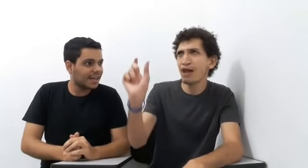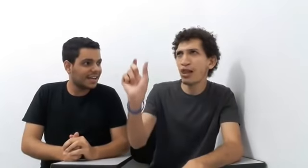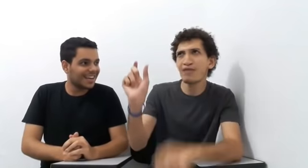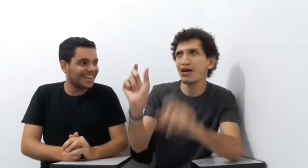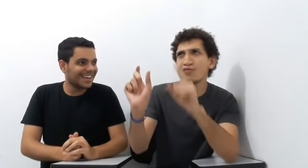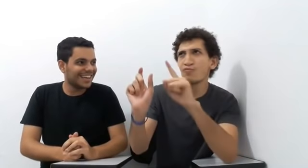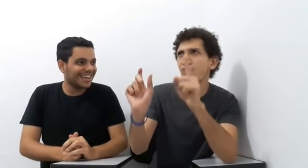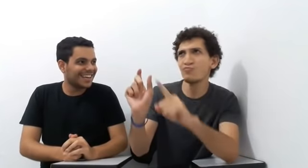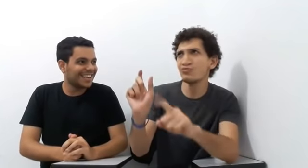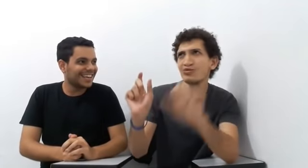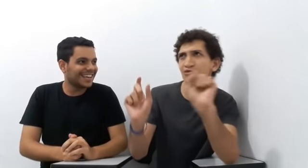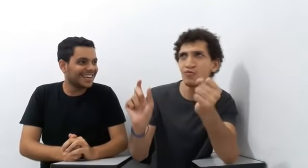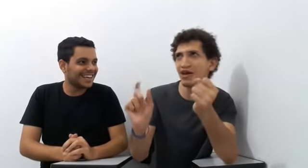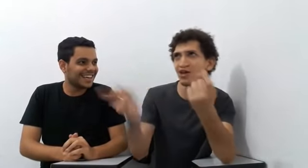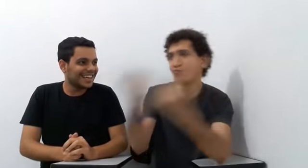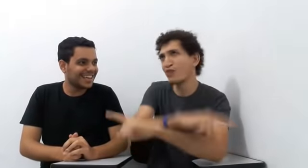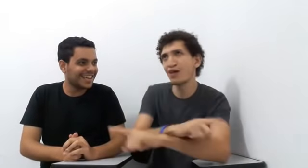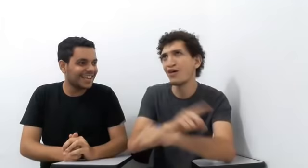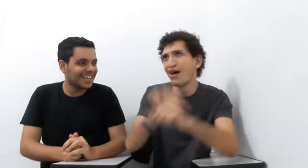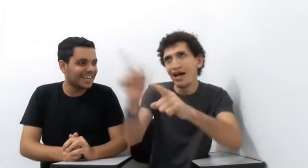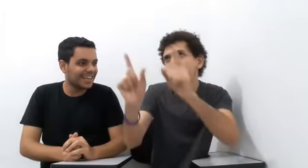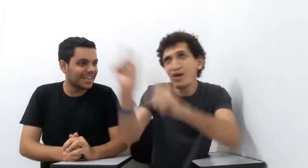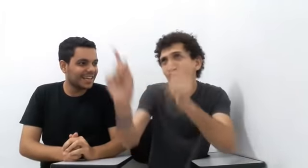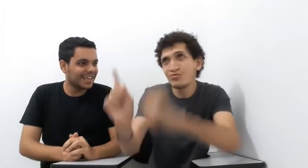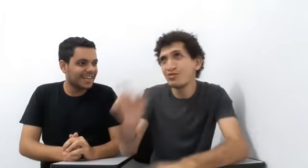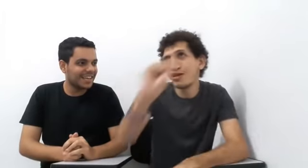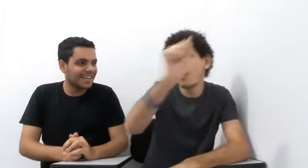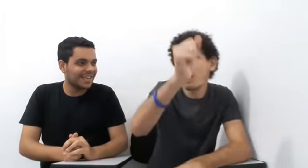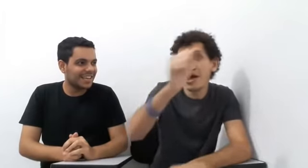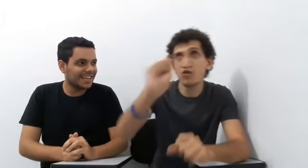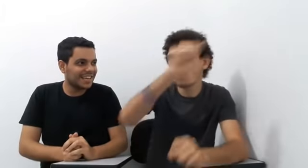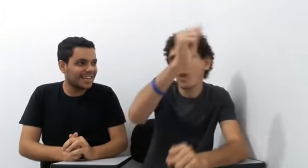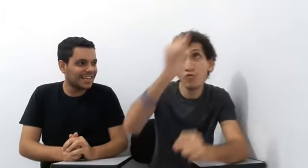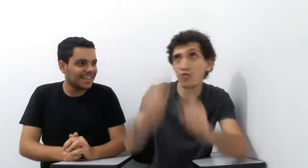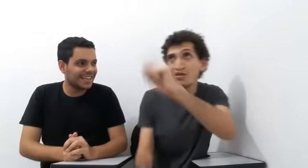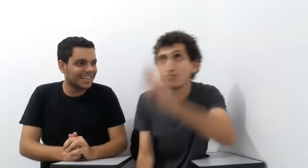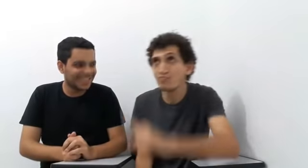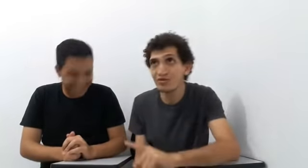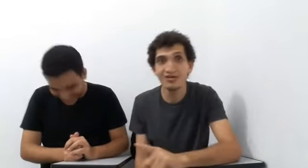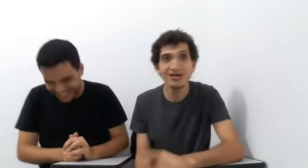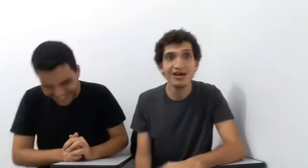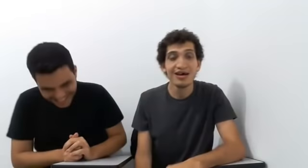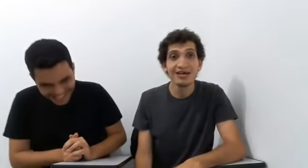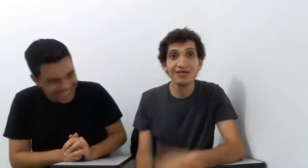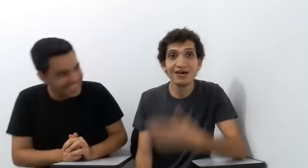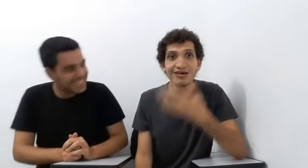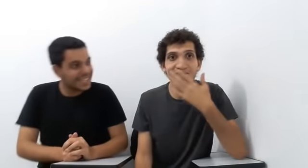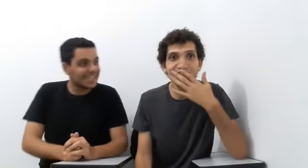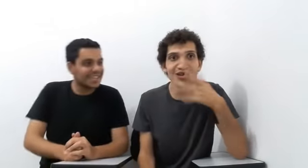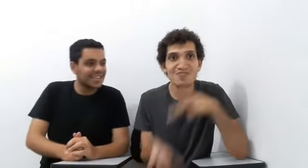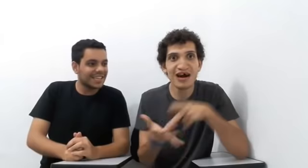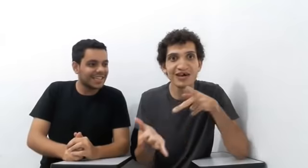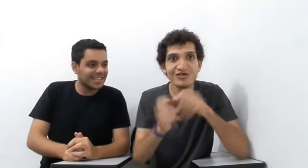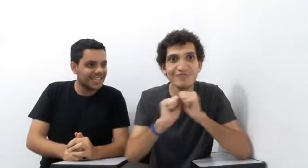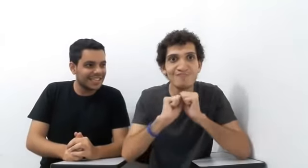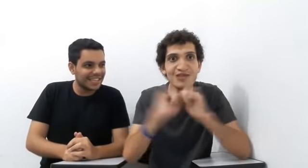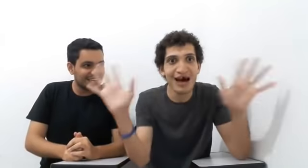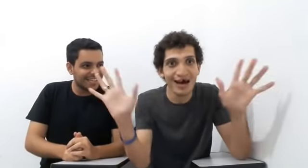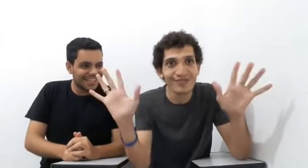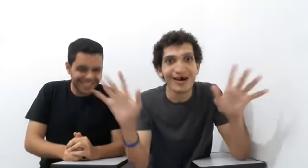palavra não é cozinha, conhece o prato. Não é cozinha, conhece, não é conhece, é cozinha. Eu, verdade, já foi mandado. Aí